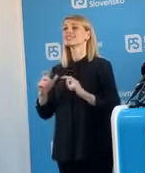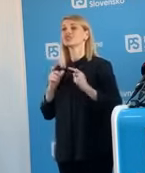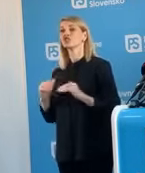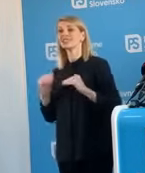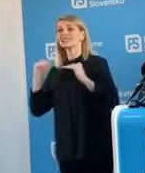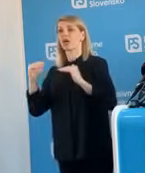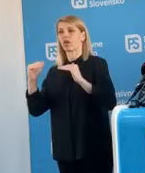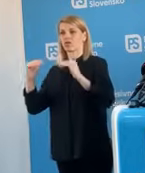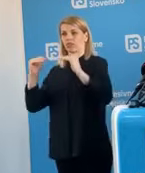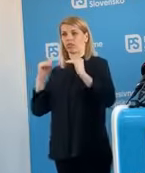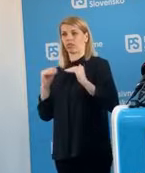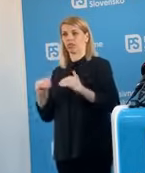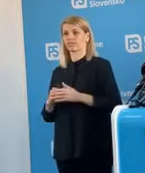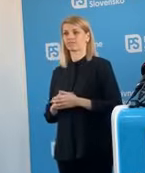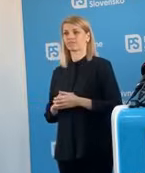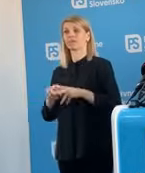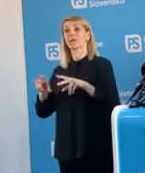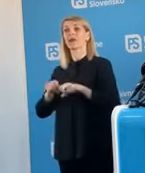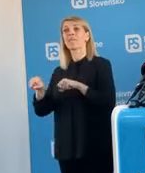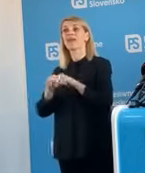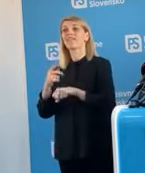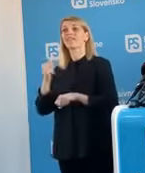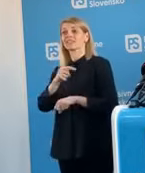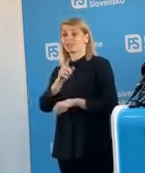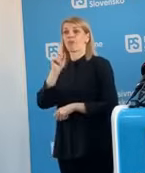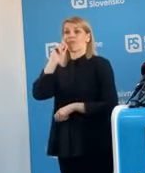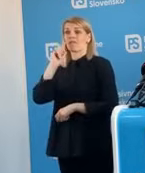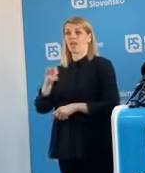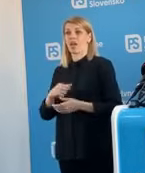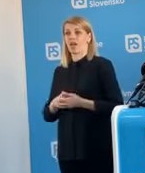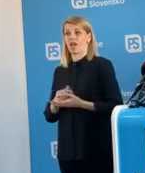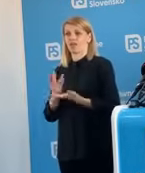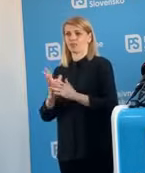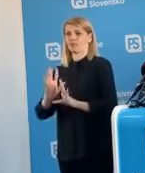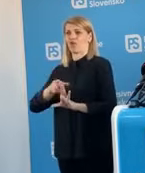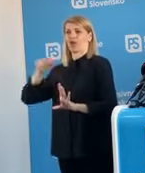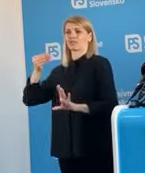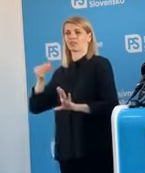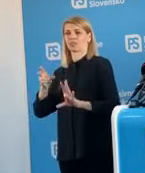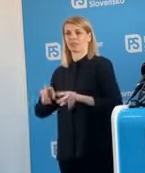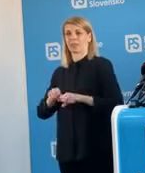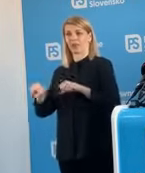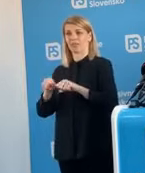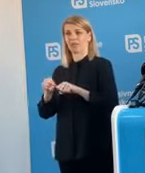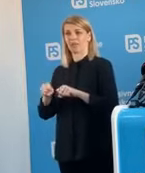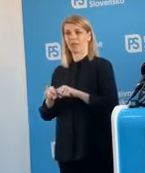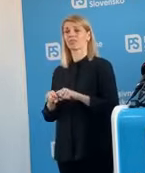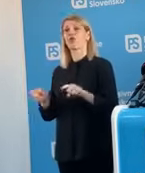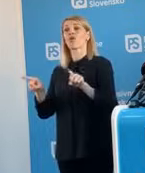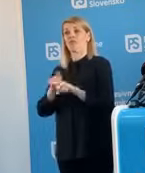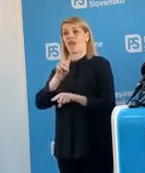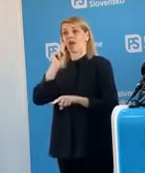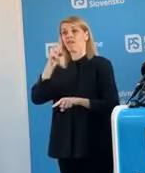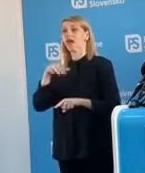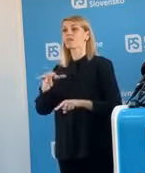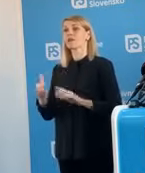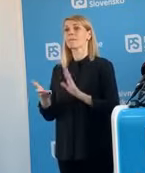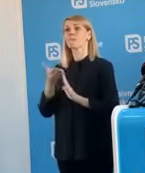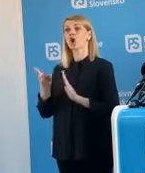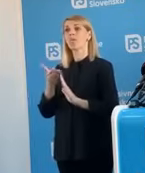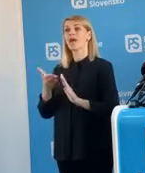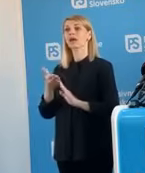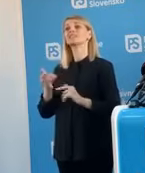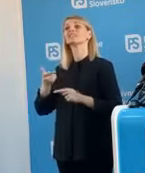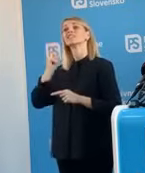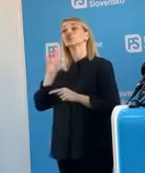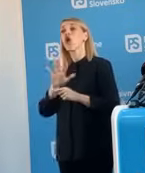dobre vie, ako štvornásobný premiér. Takisto veľmi dobre vie, že sú isté podmienky, ku ktorým sme sa zaviazali ako